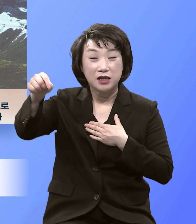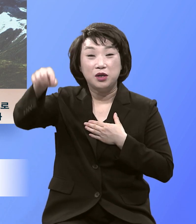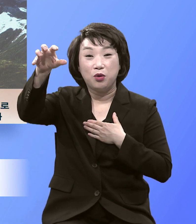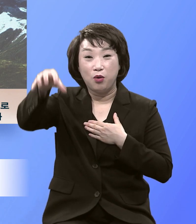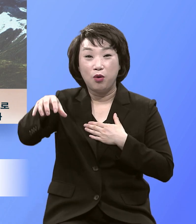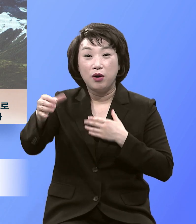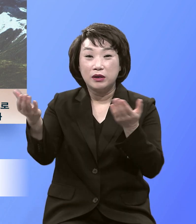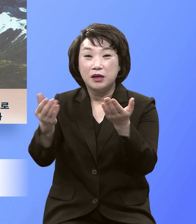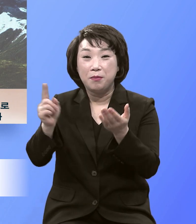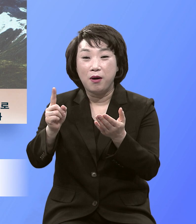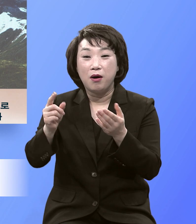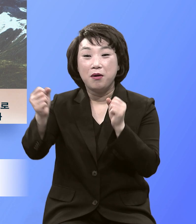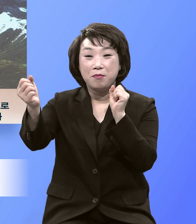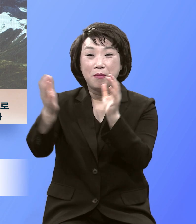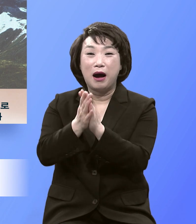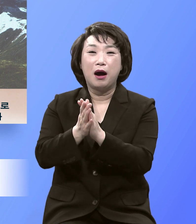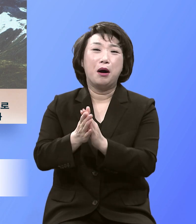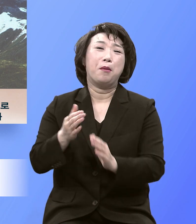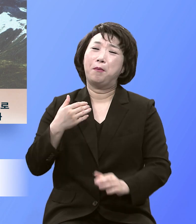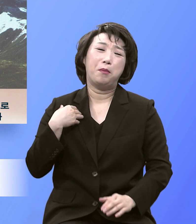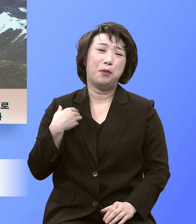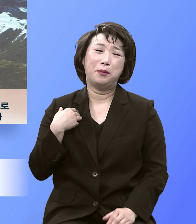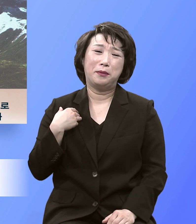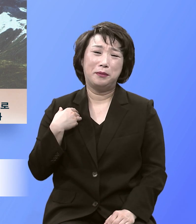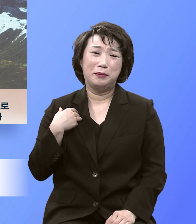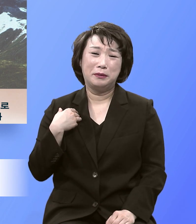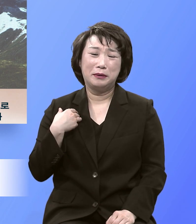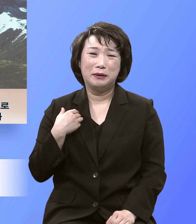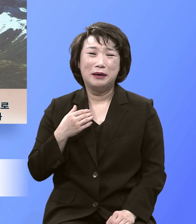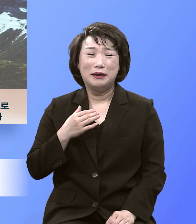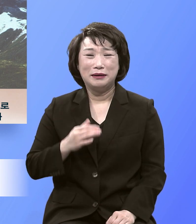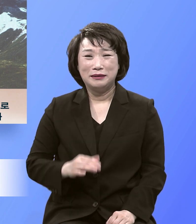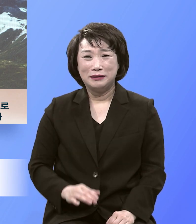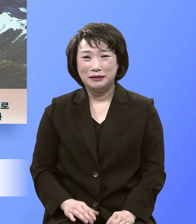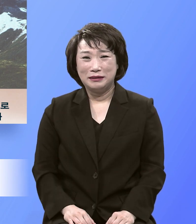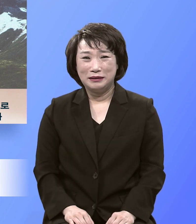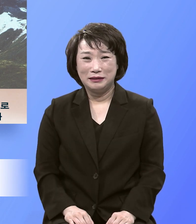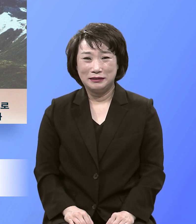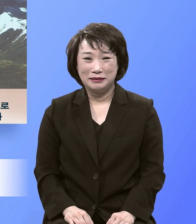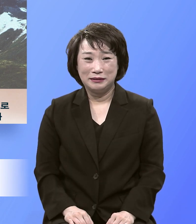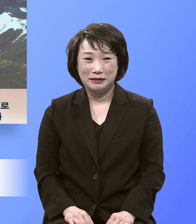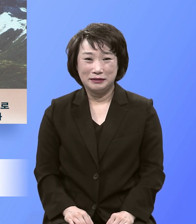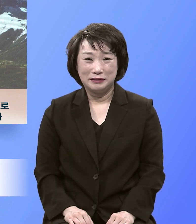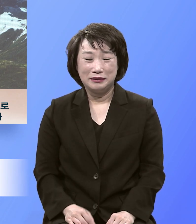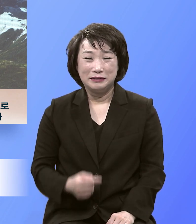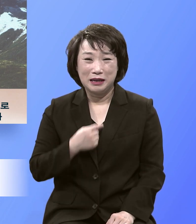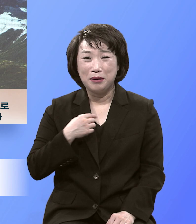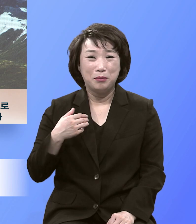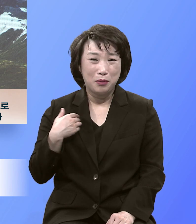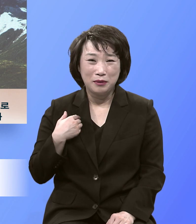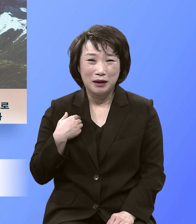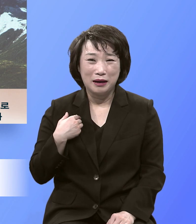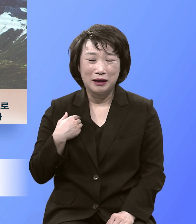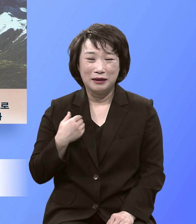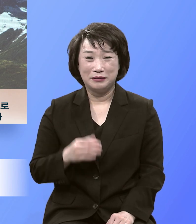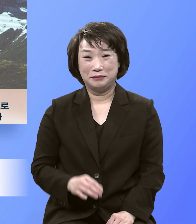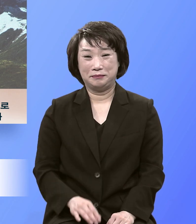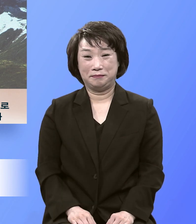가는데 거기서 무슨 일을 만날런지 나는 모른다.